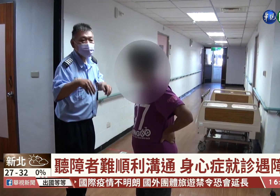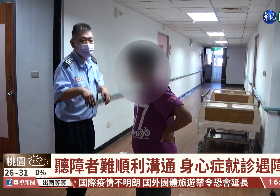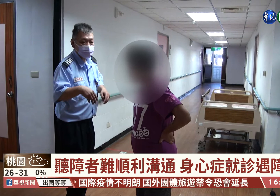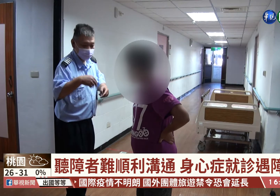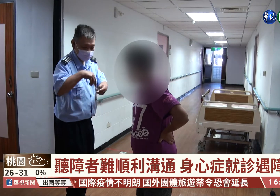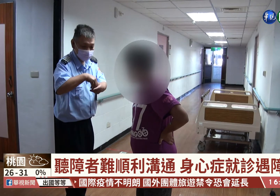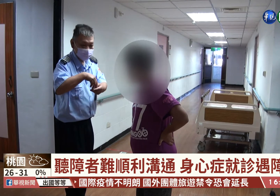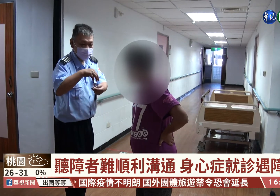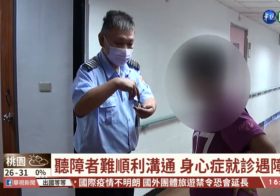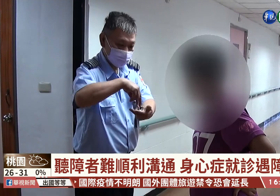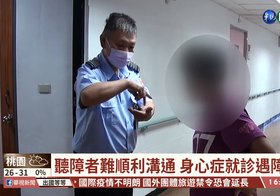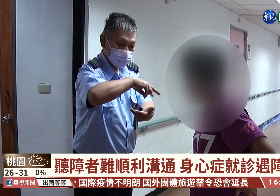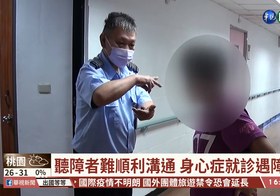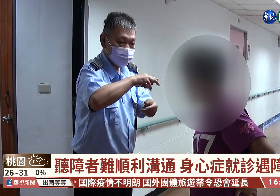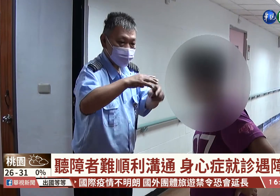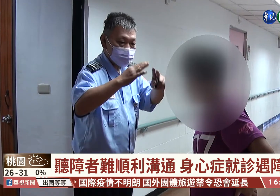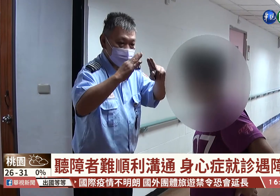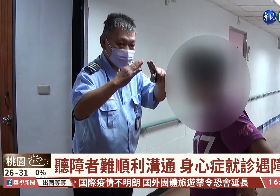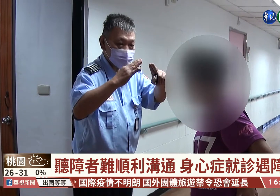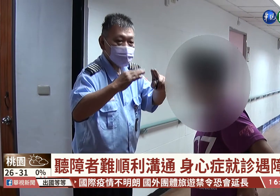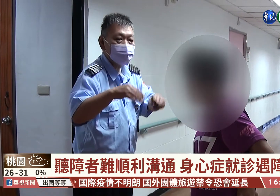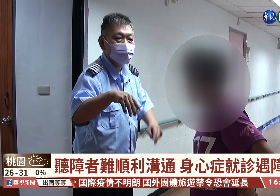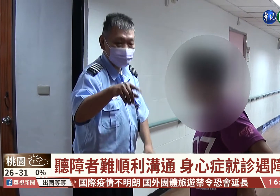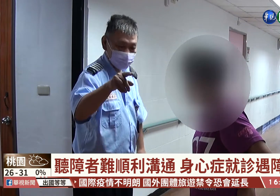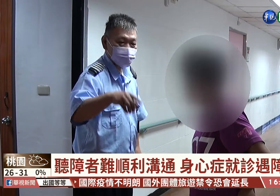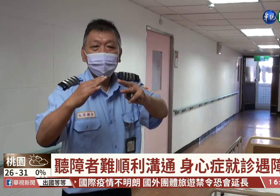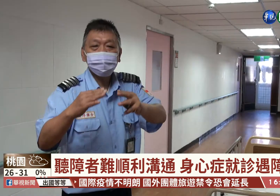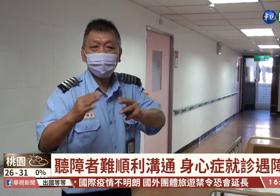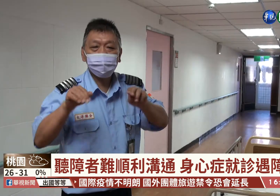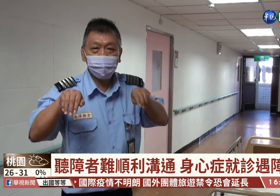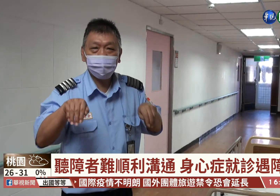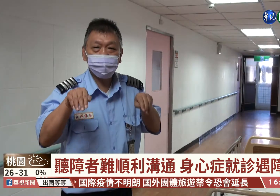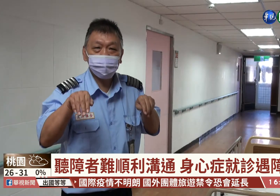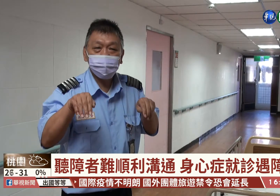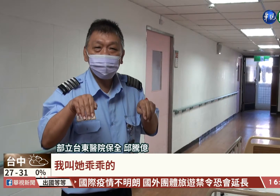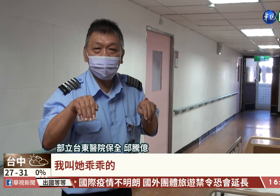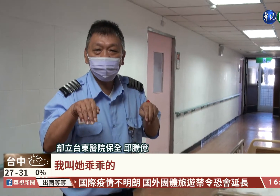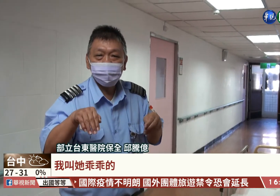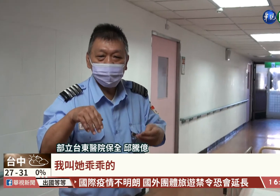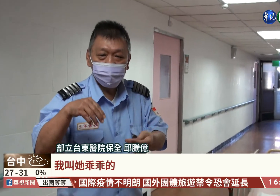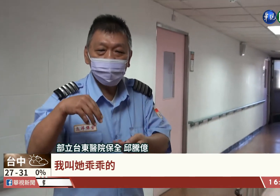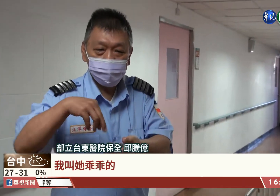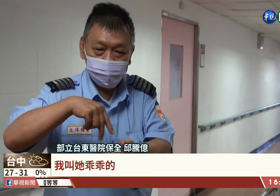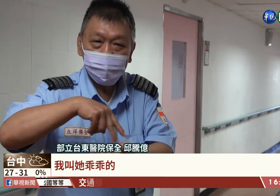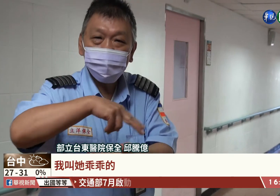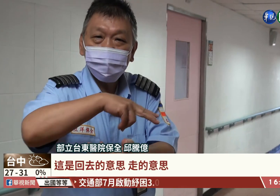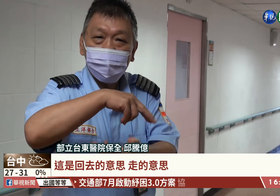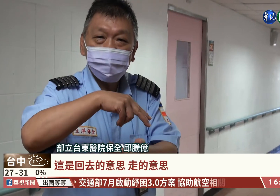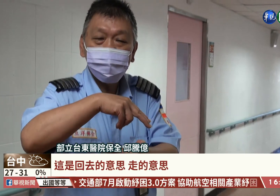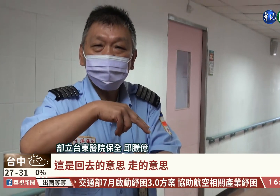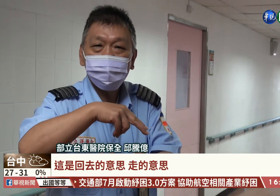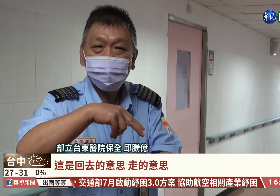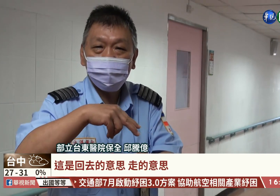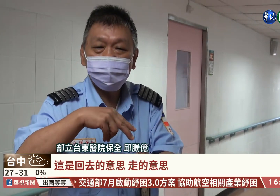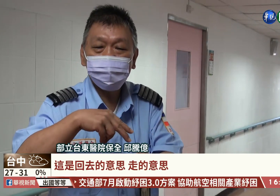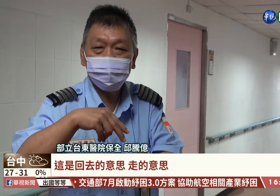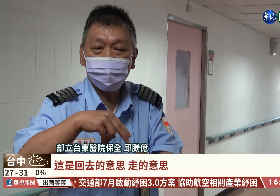保全甲这个病患的比较画手，到底是要表达什么？ 让他乖乖的，然后这是回去的意思，走的意